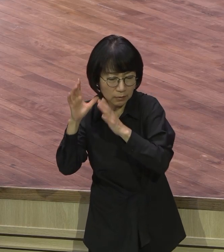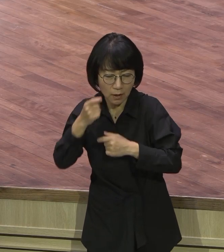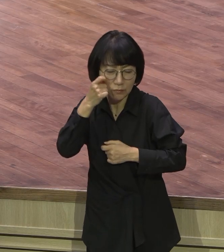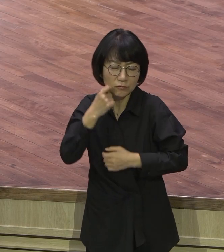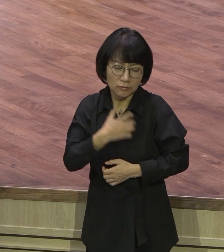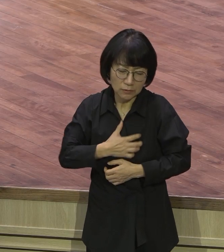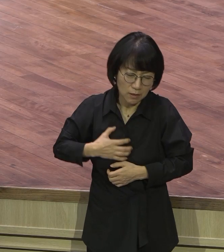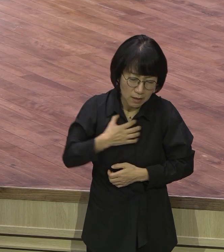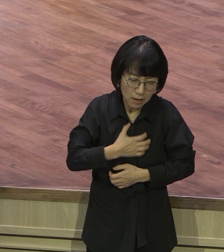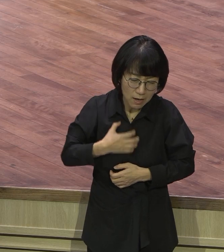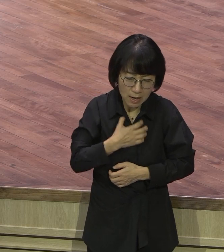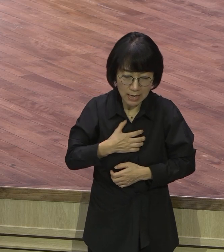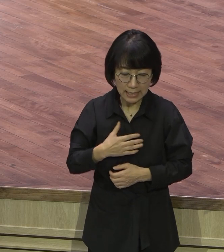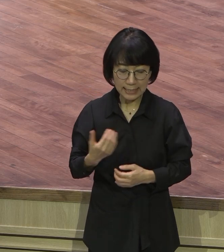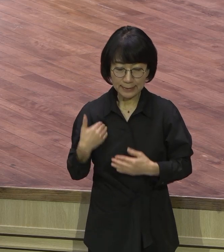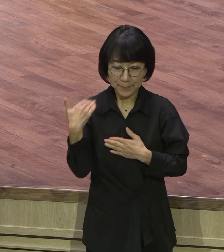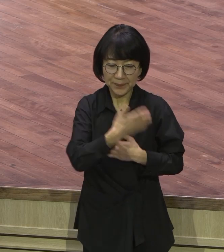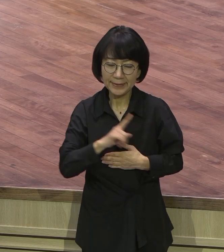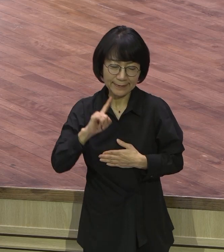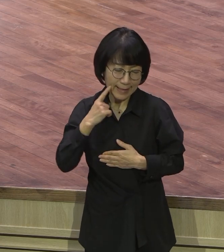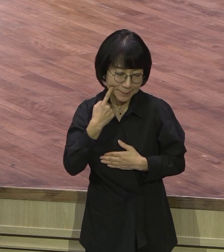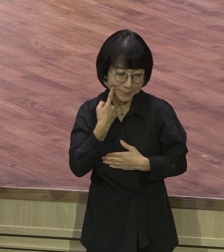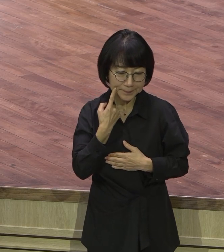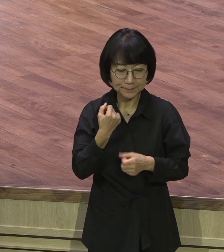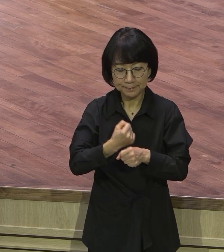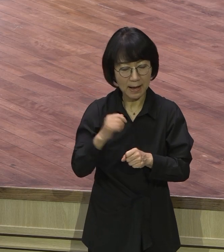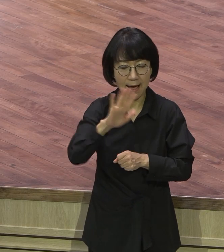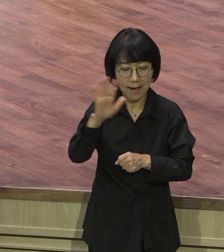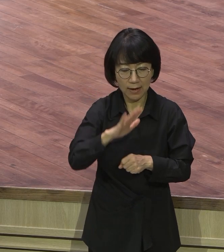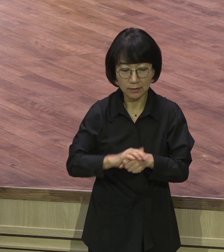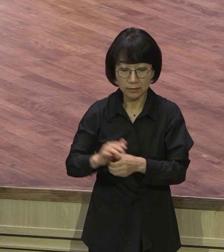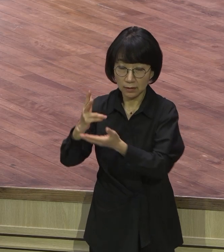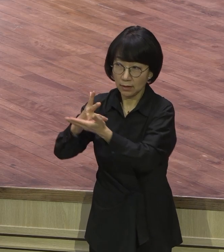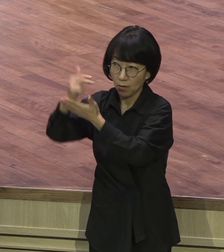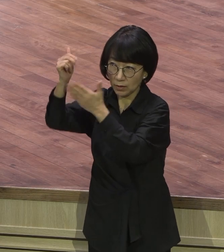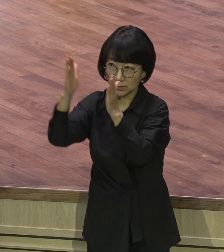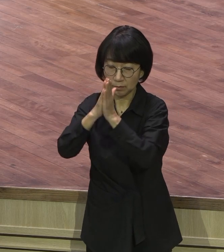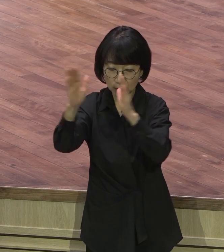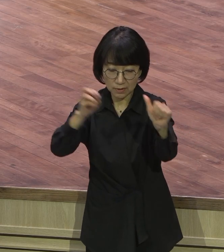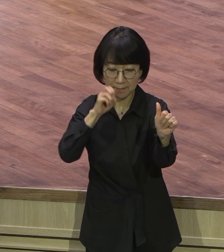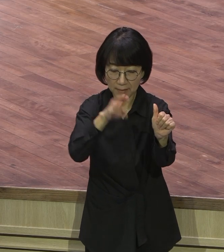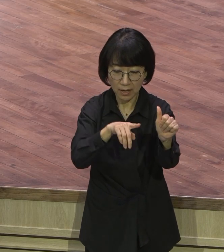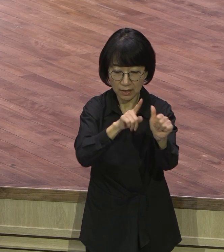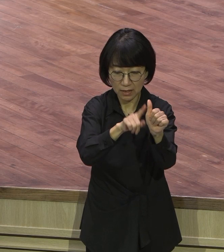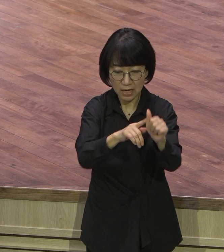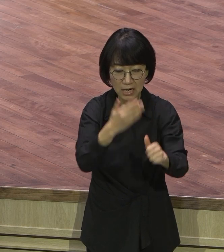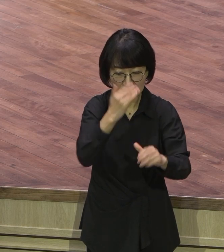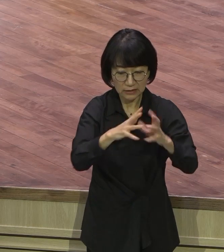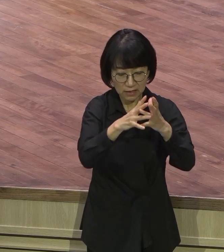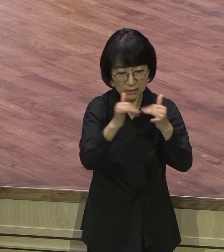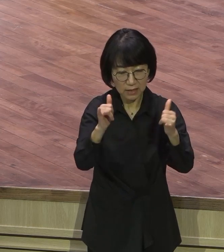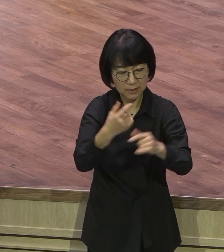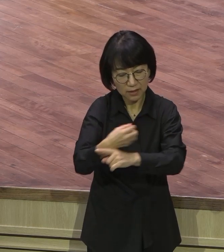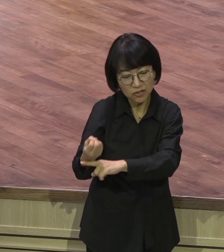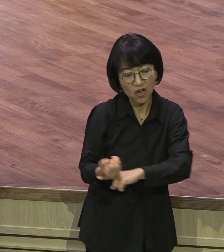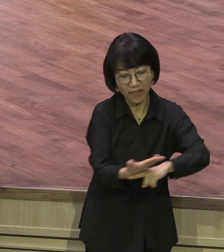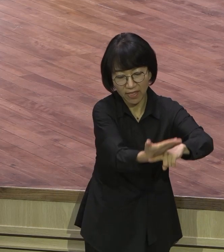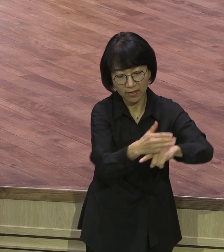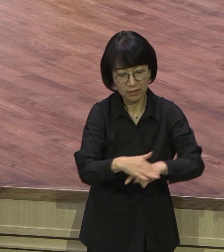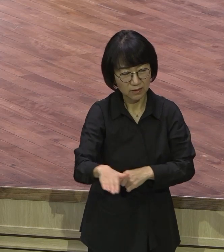사람도 자기의 몸을 단장하지 아니하니 여호와께서 모세에 이르시기를 이스라엘 백자손에게 이르라.